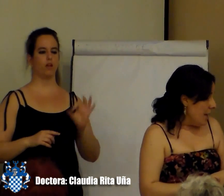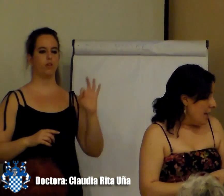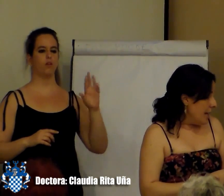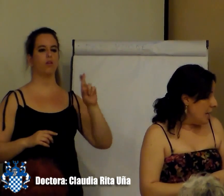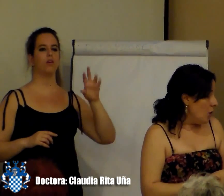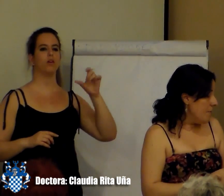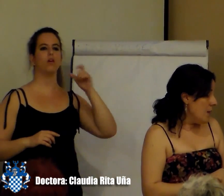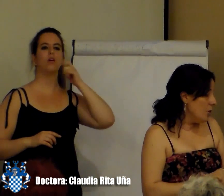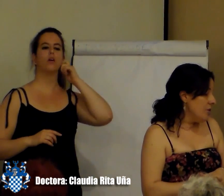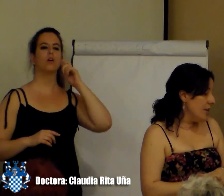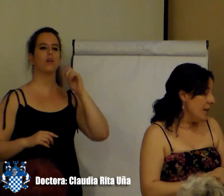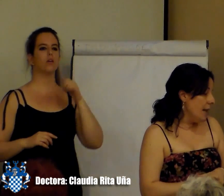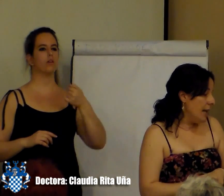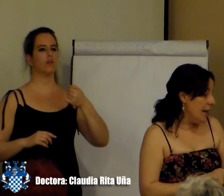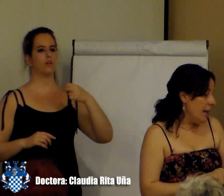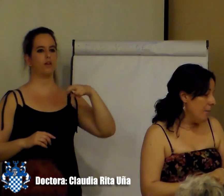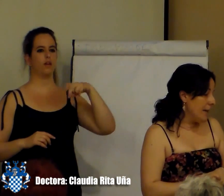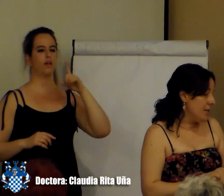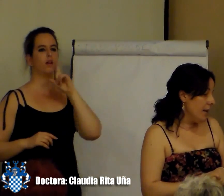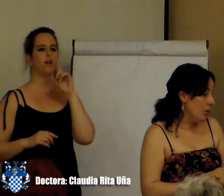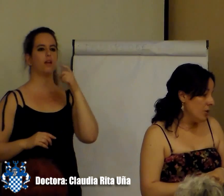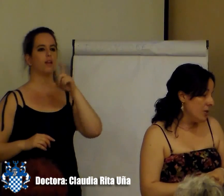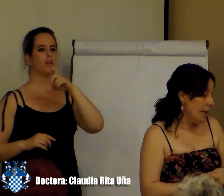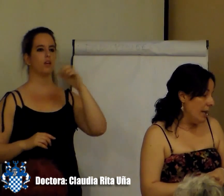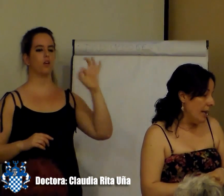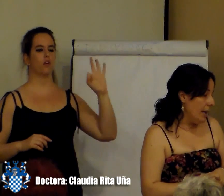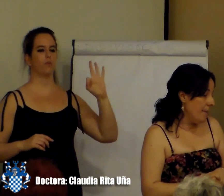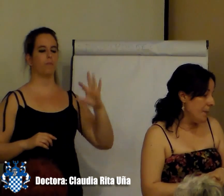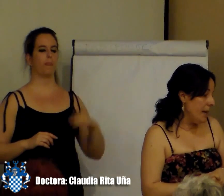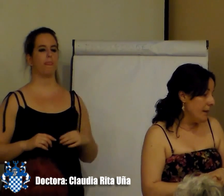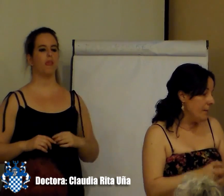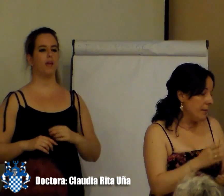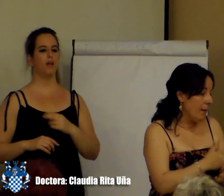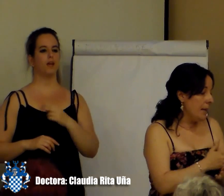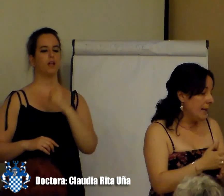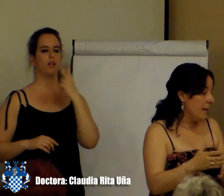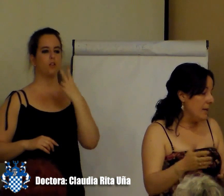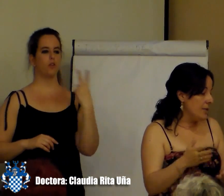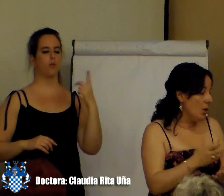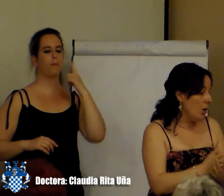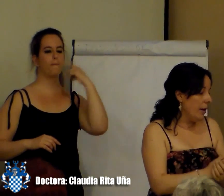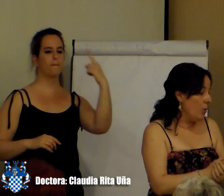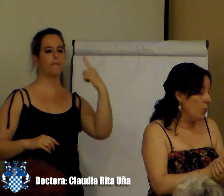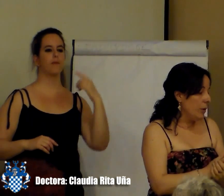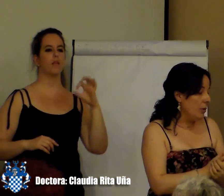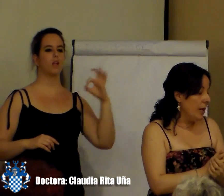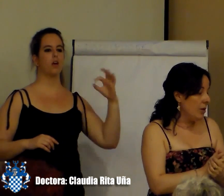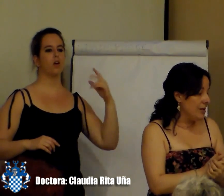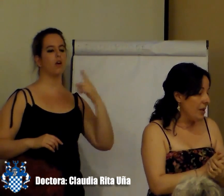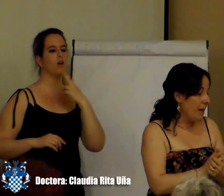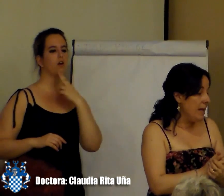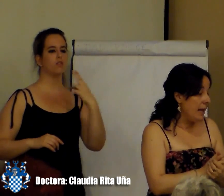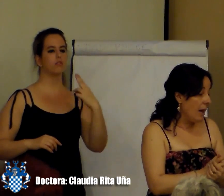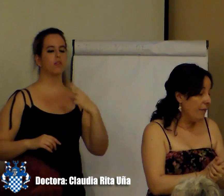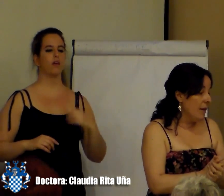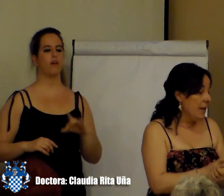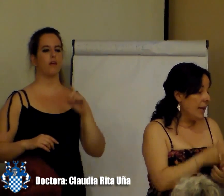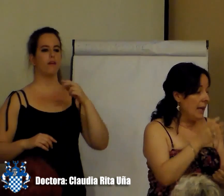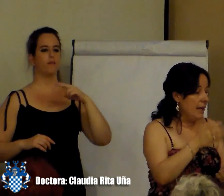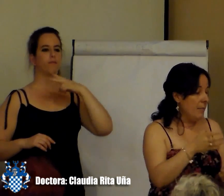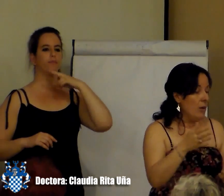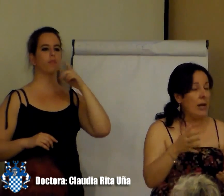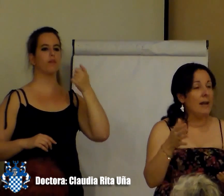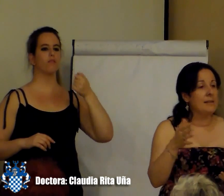orgánico. En el 2011 Vallejos también estableció un cuestionario que se llama